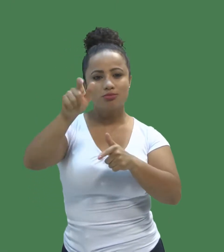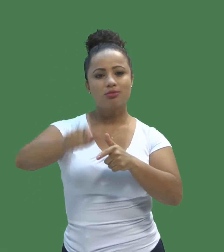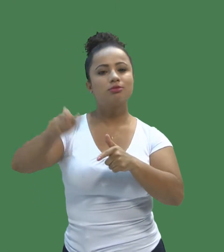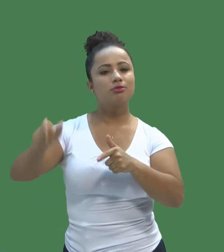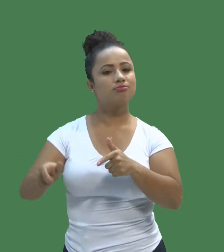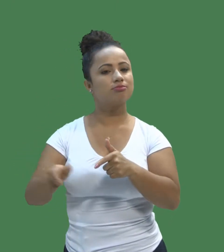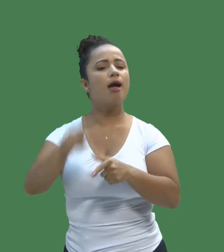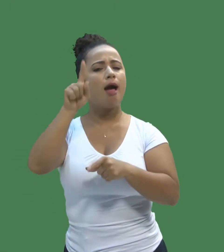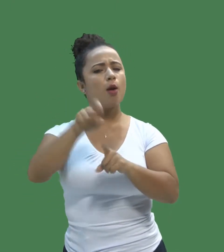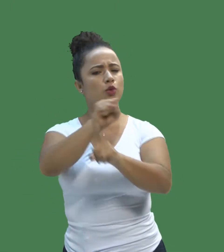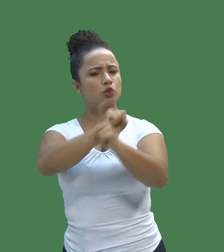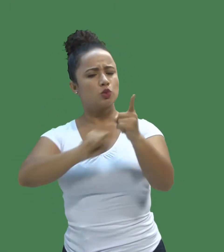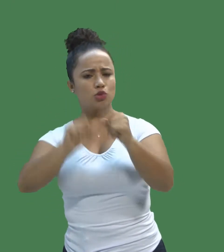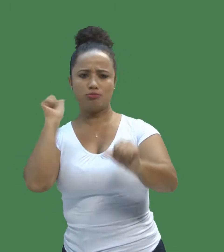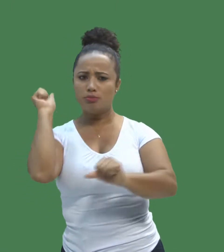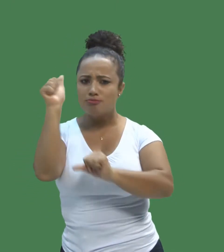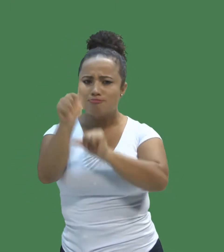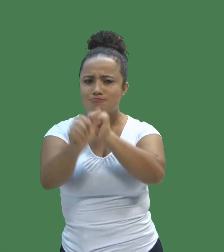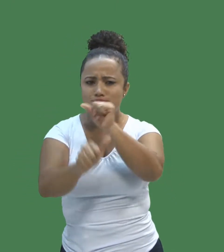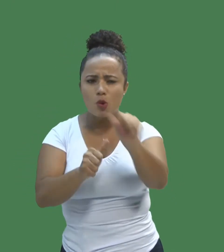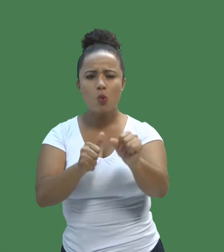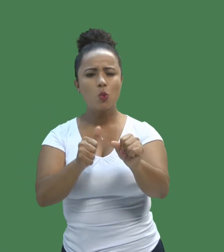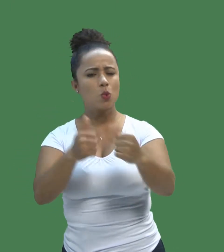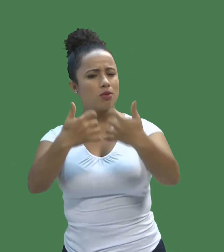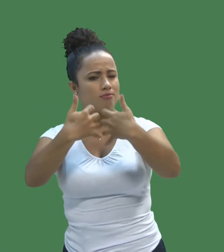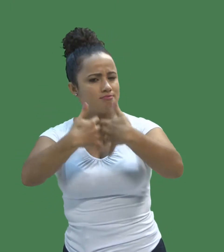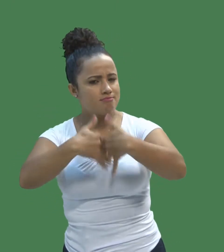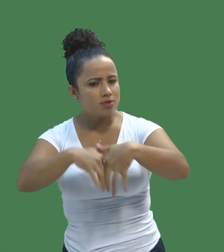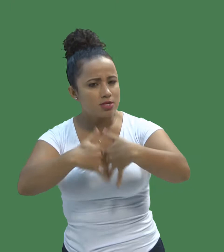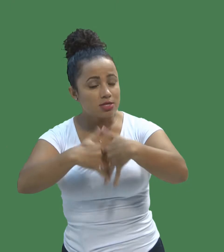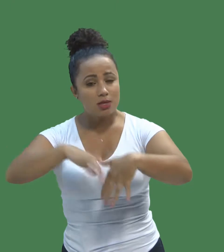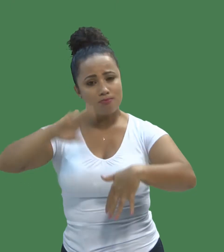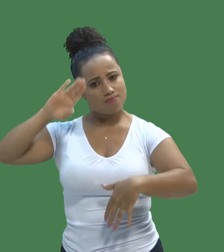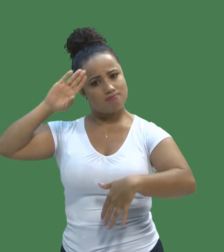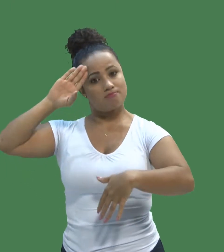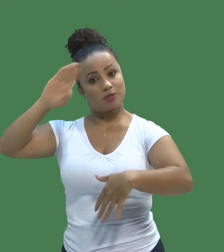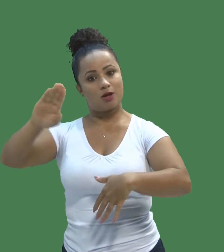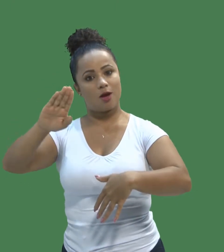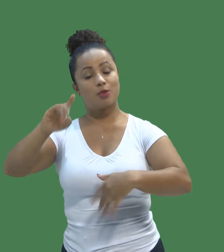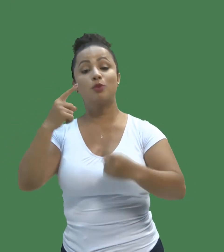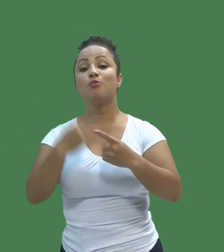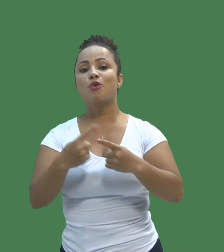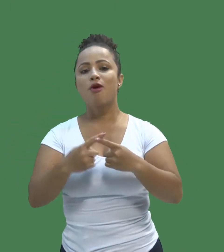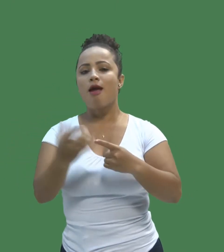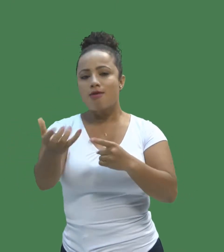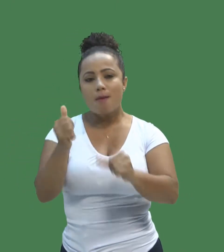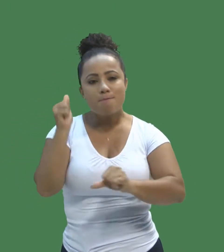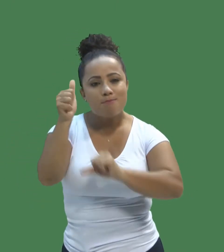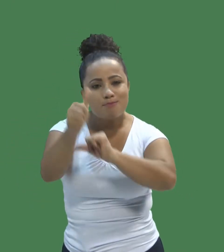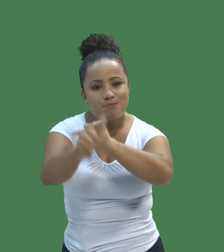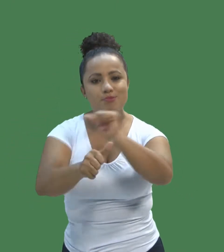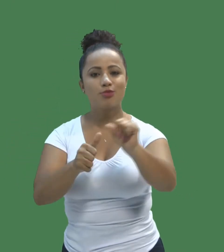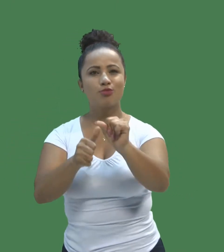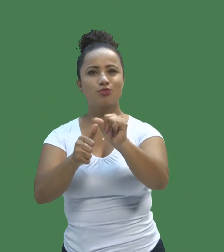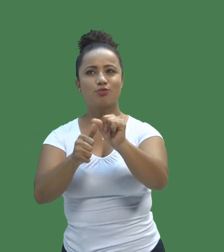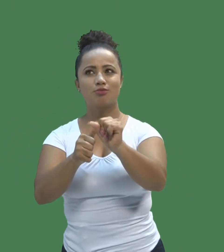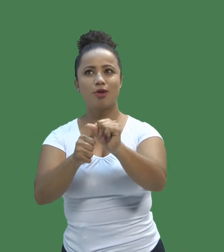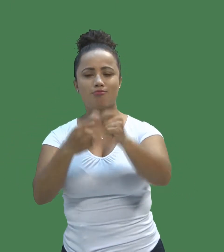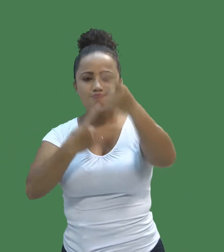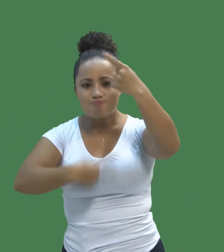pensada principalmente para quem quer mudar, para quem quer transformar a realidade.